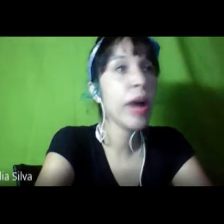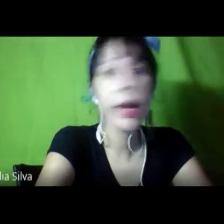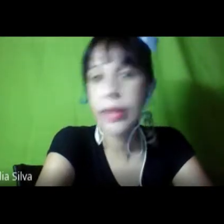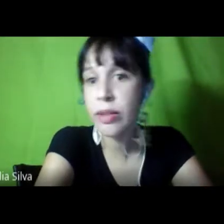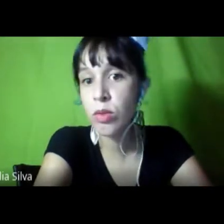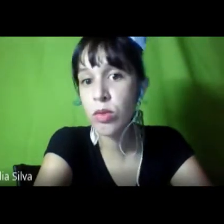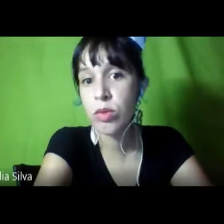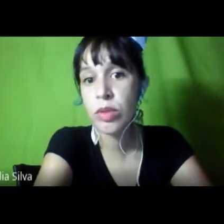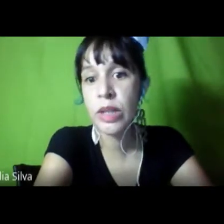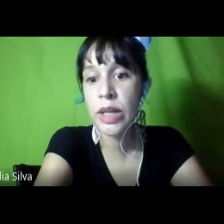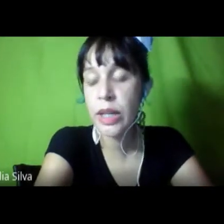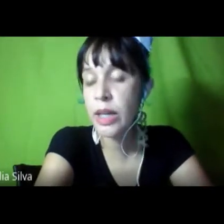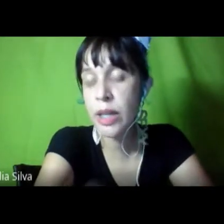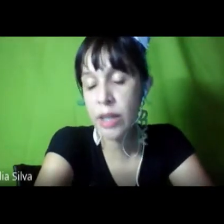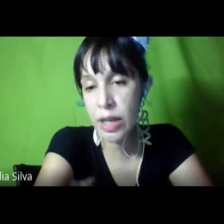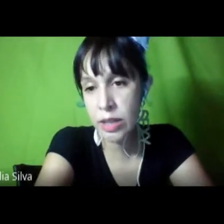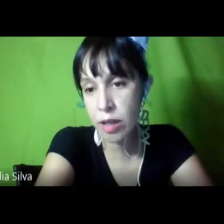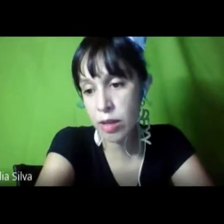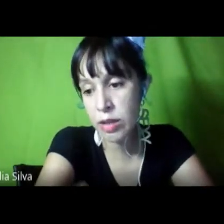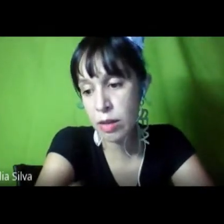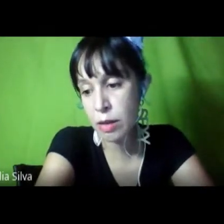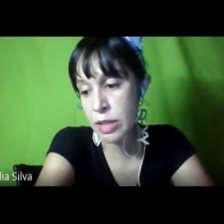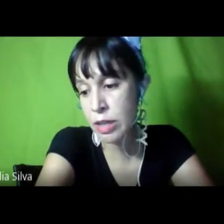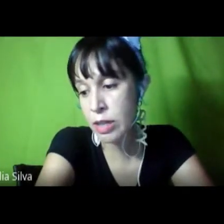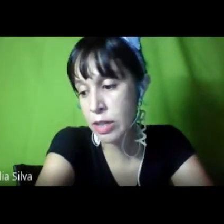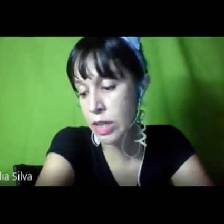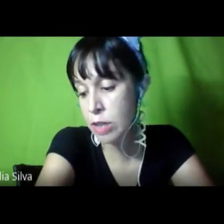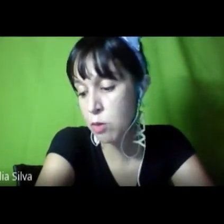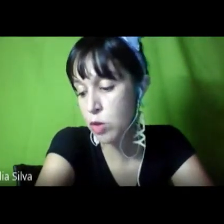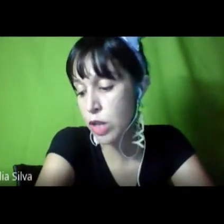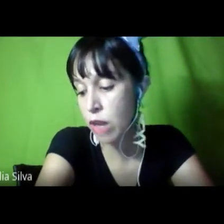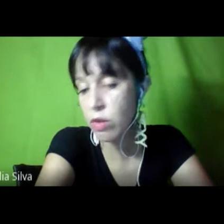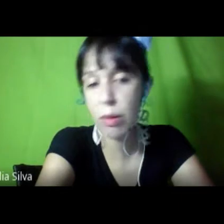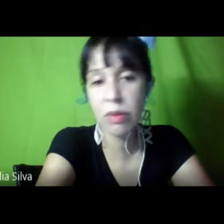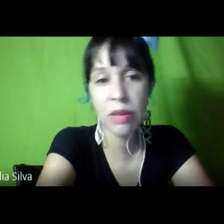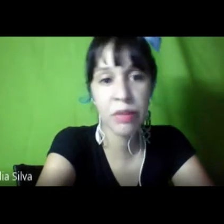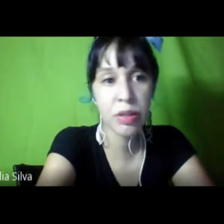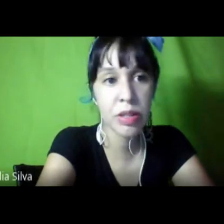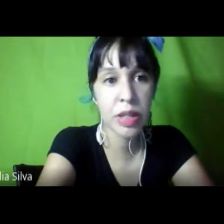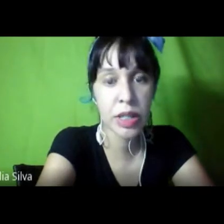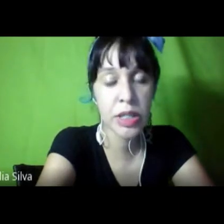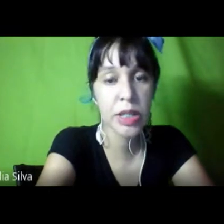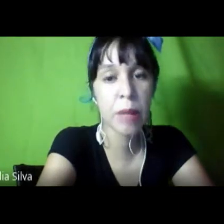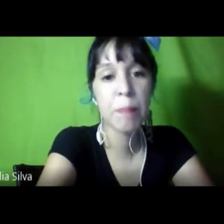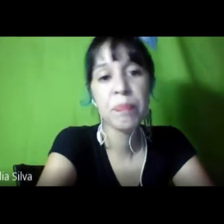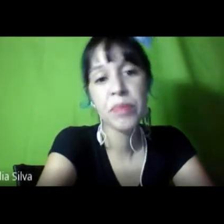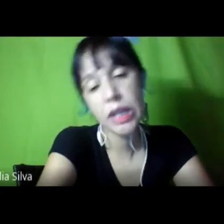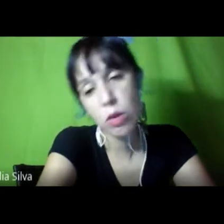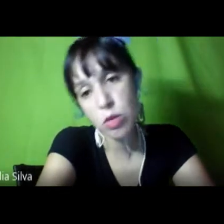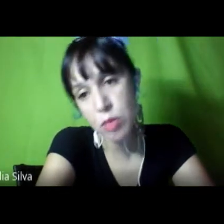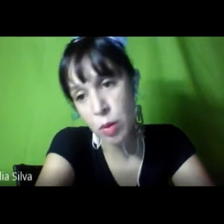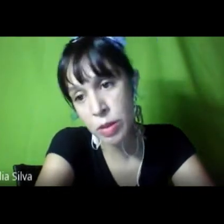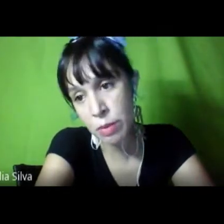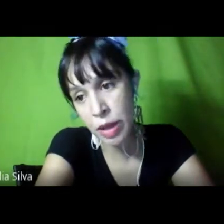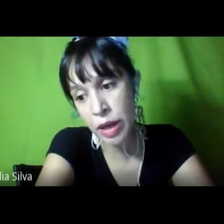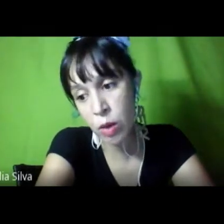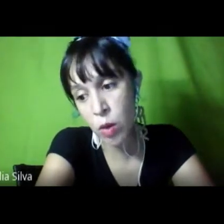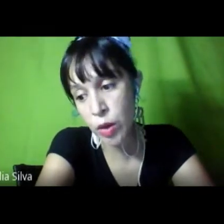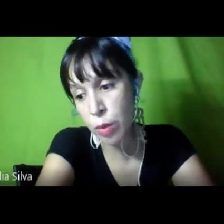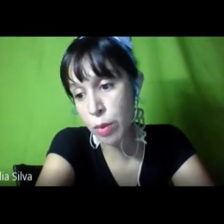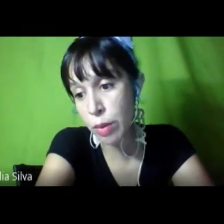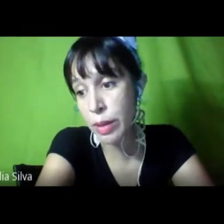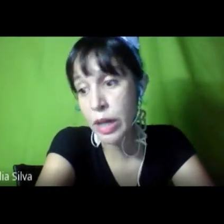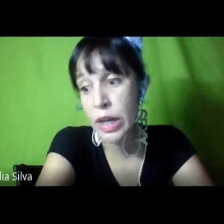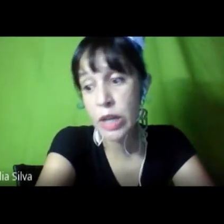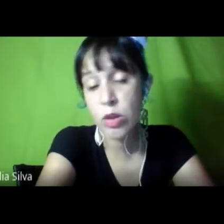algo caindo, e aí esse responsável acabava levando essa criança até o hospital para saber, né, qual